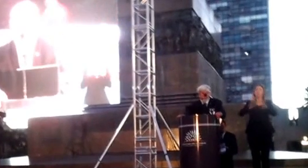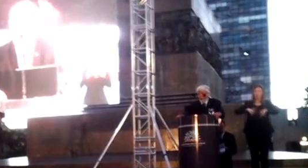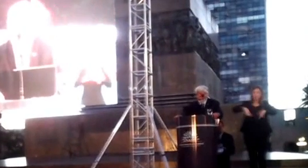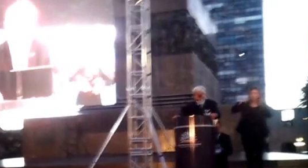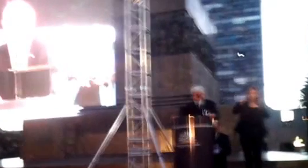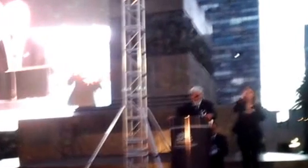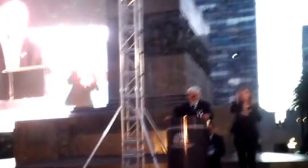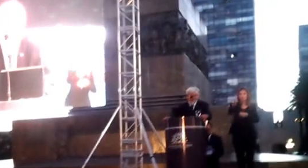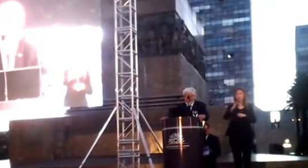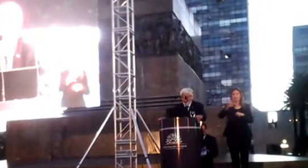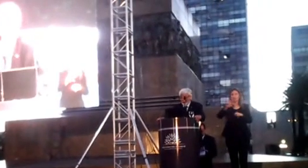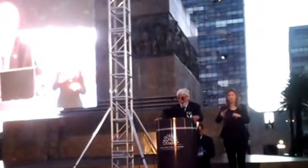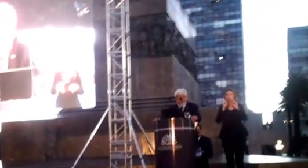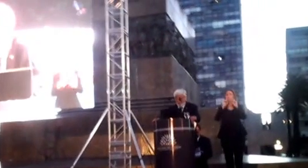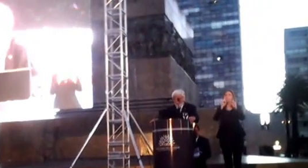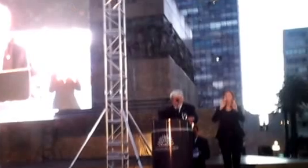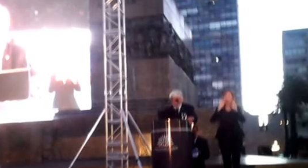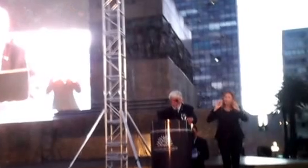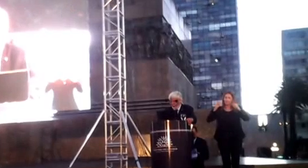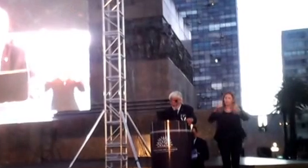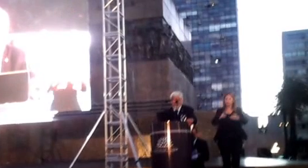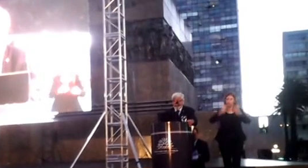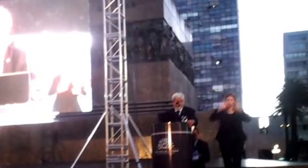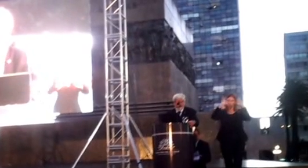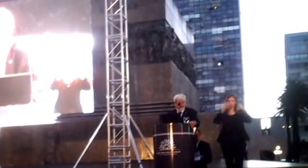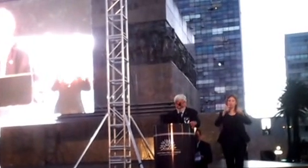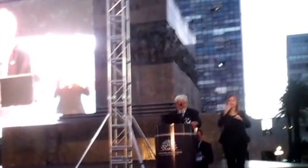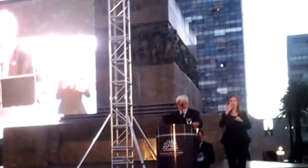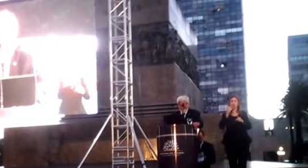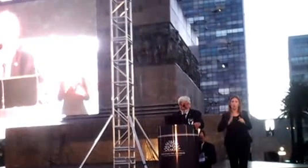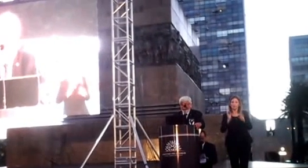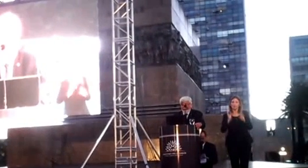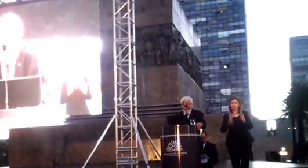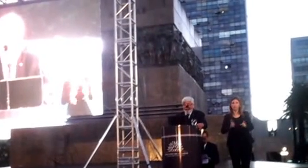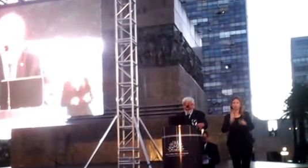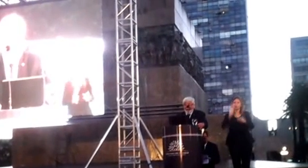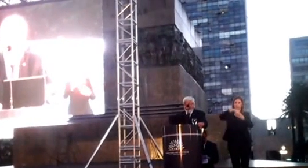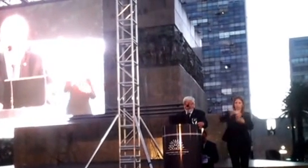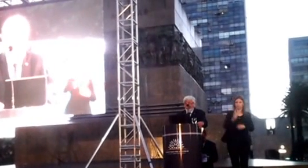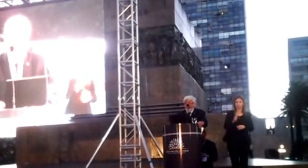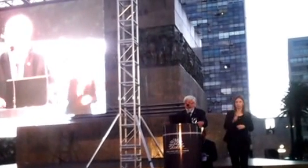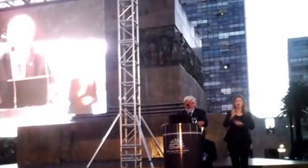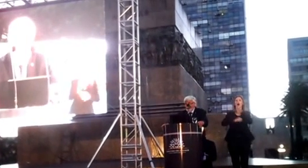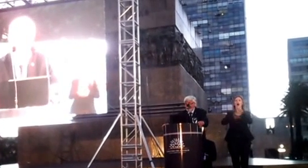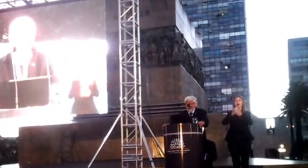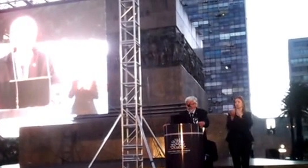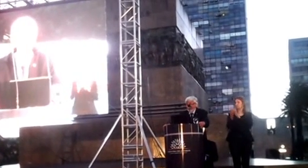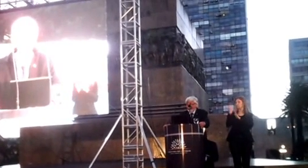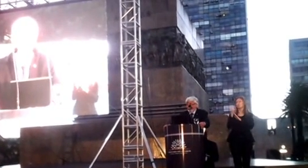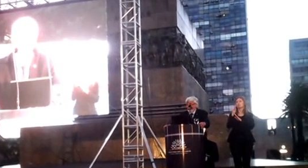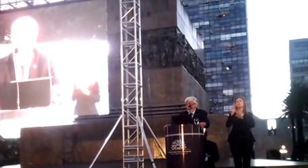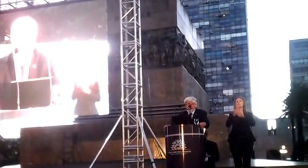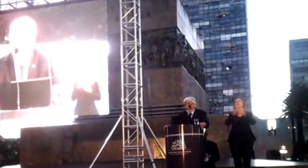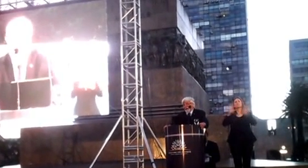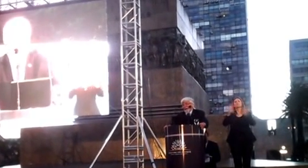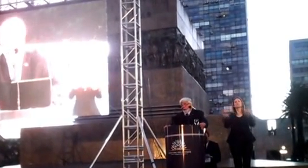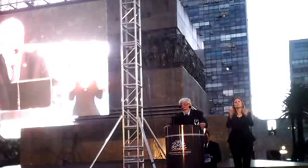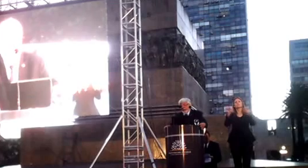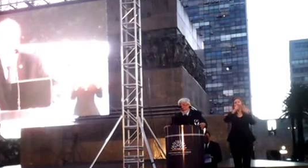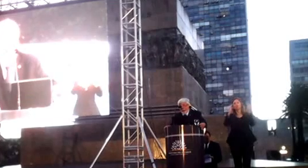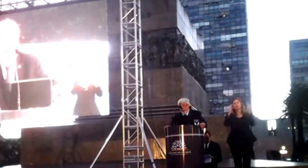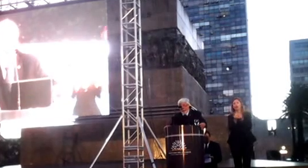del delito y la atención de la violencia doméstica y de género. Desde el año 2010 hemos realizado en el